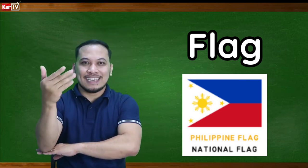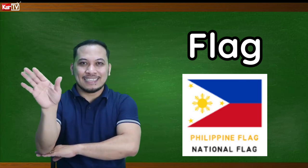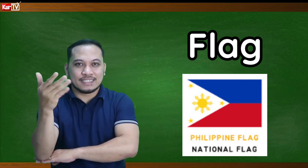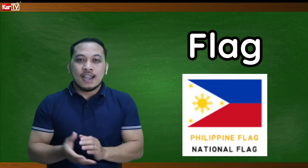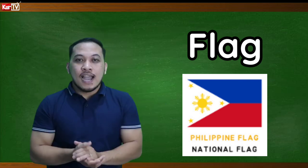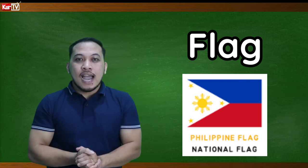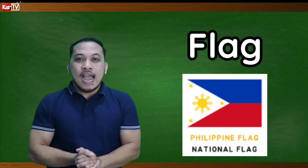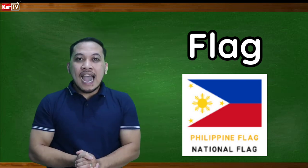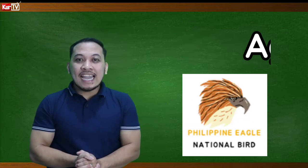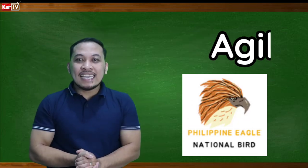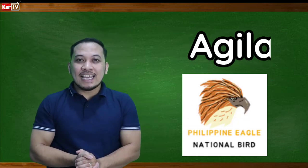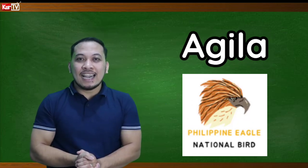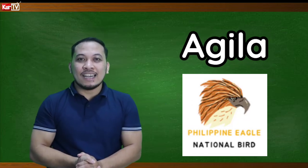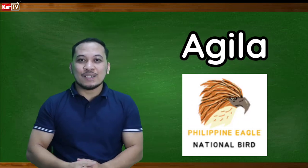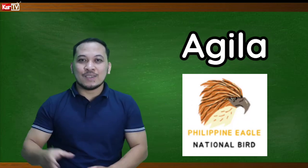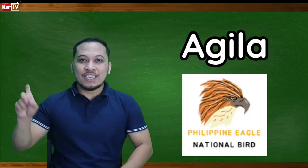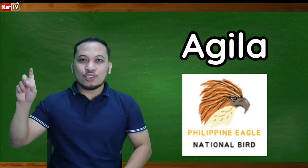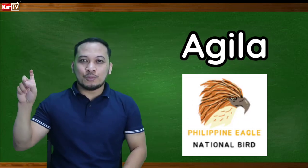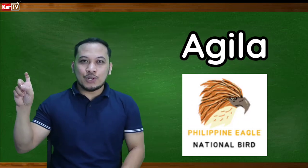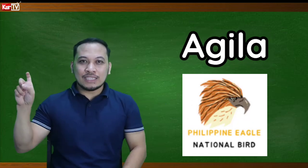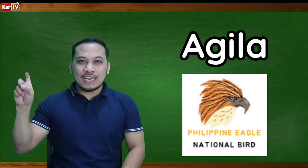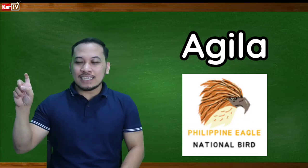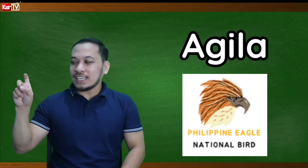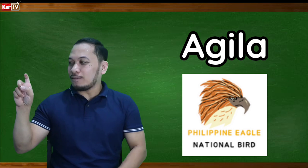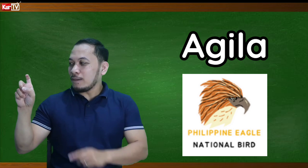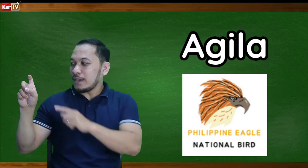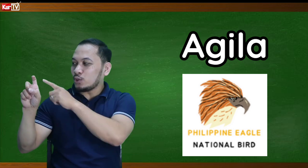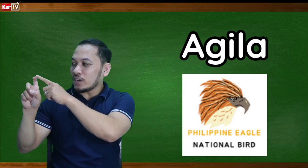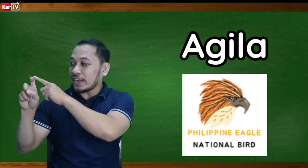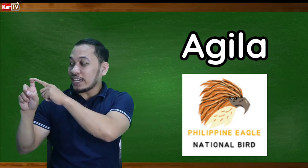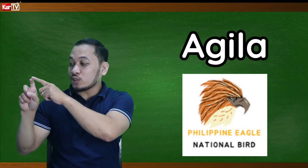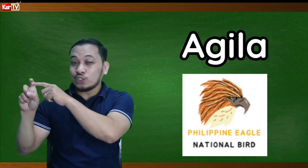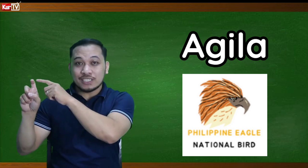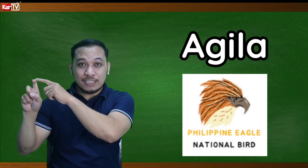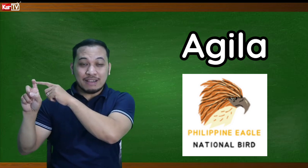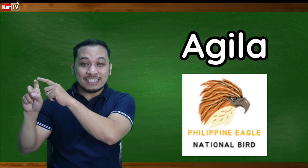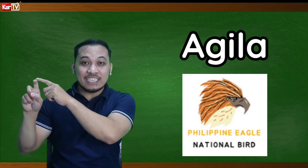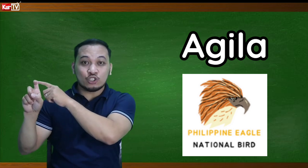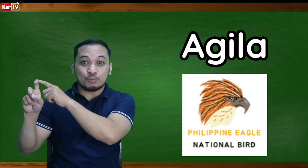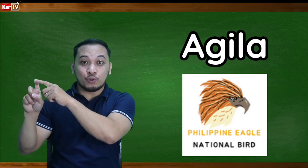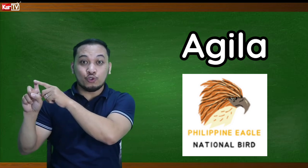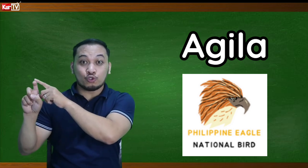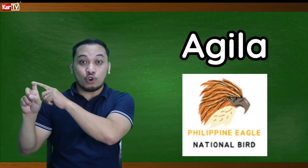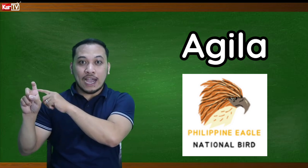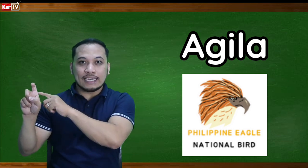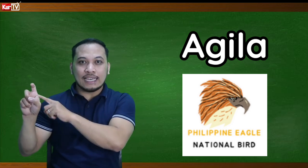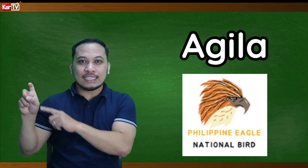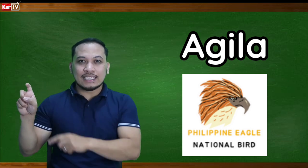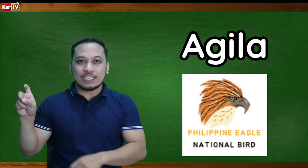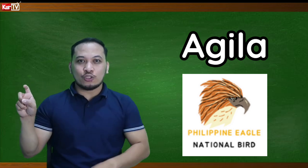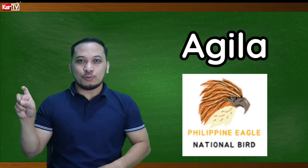Yes. Aquila. So, ganito po natin ang ating kamay. Medyo naka-exto. Just imagine, ito po yung tuka nila. Tapos, ganito po